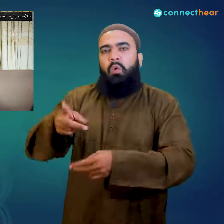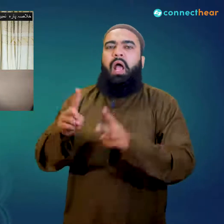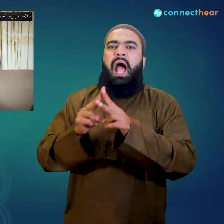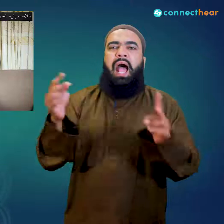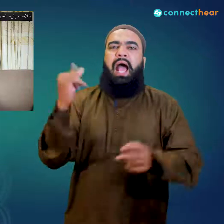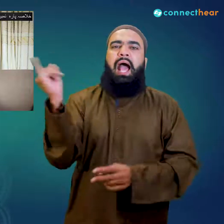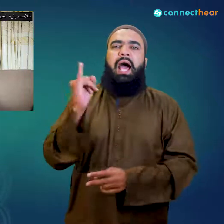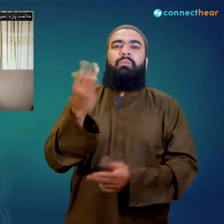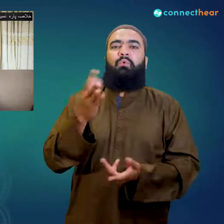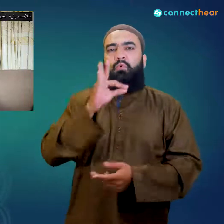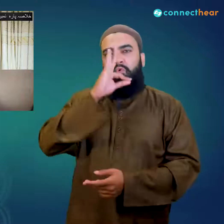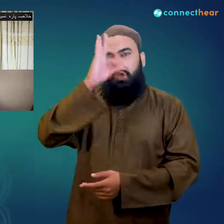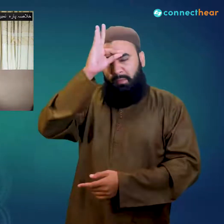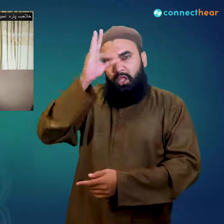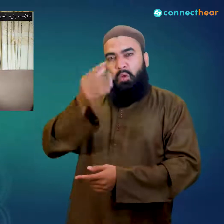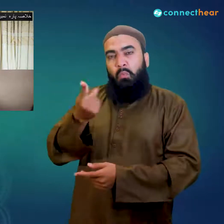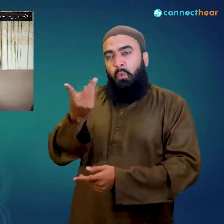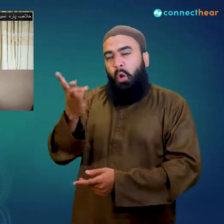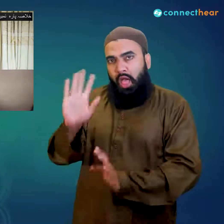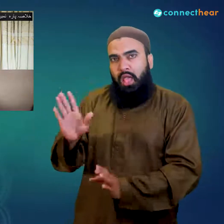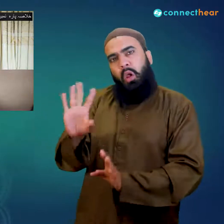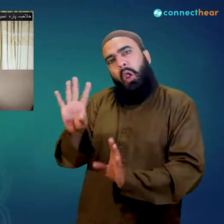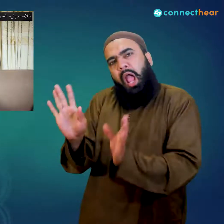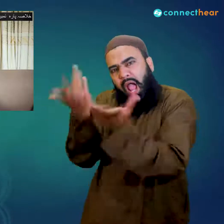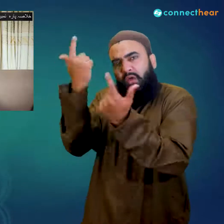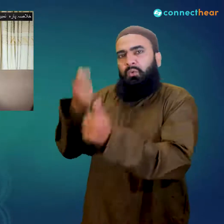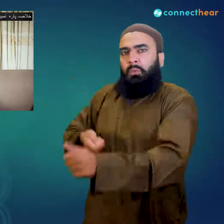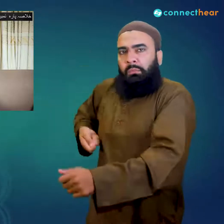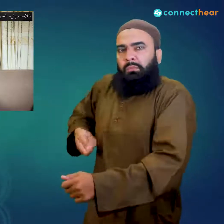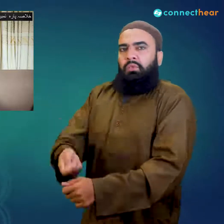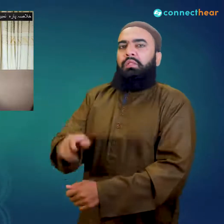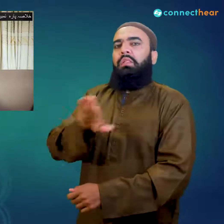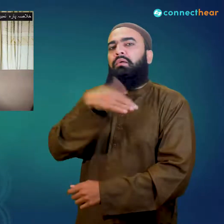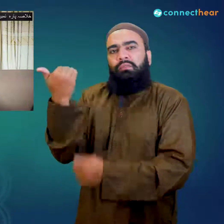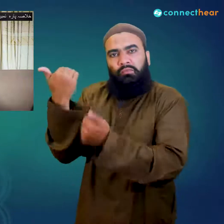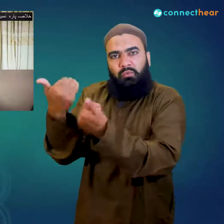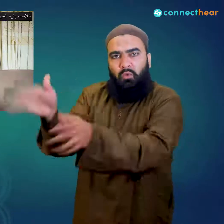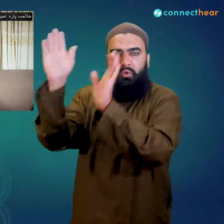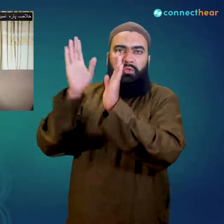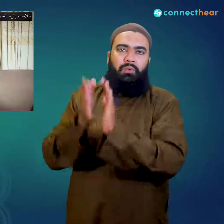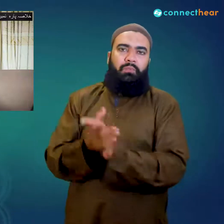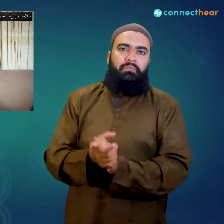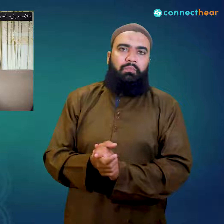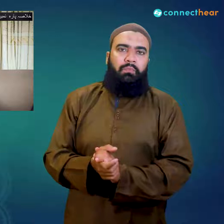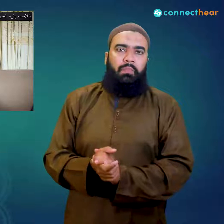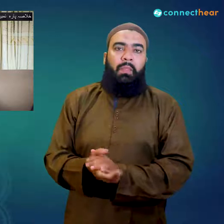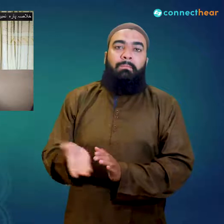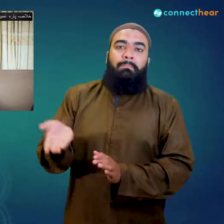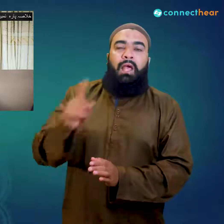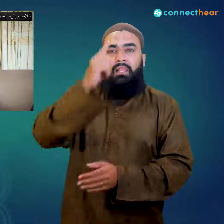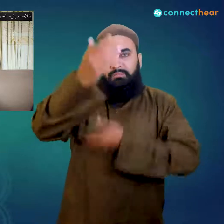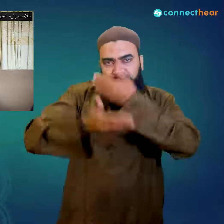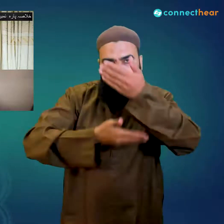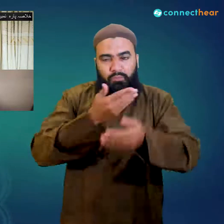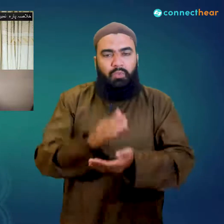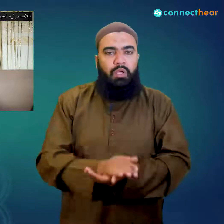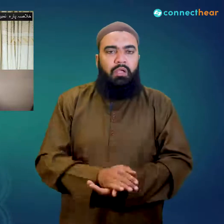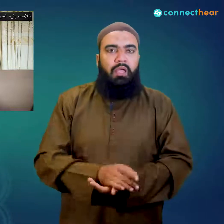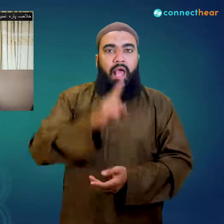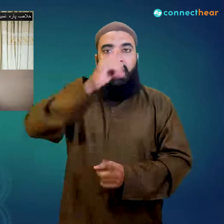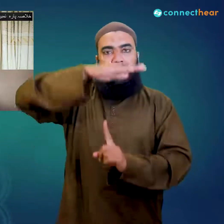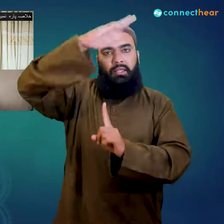گیا، یقتلون النبیین بغیر الحق، اور من و سلوہ کے حوالے سے فرمایا وَأَنزَلْنَا عَلَيْكُمُ الْمَنَّ